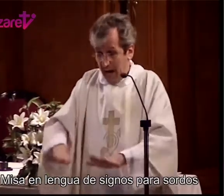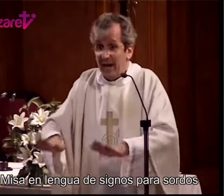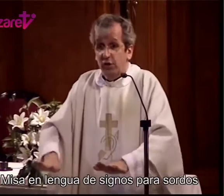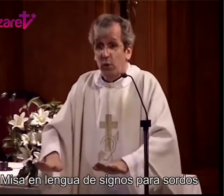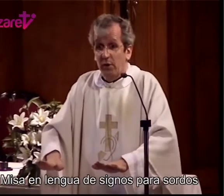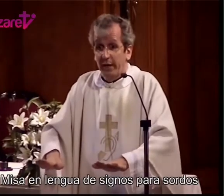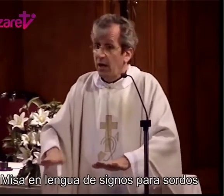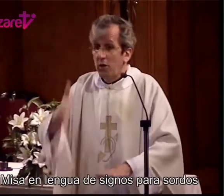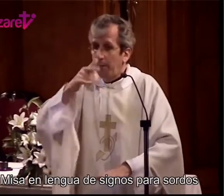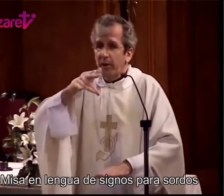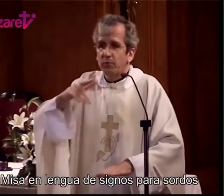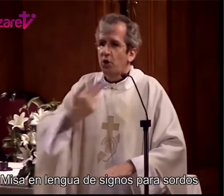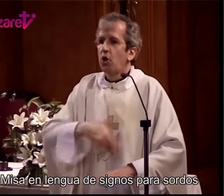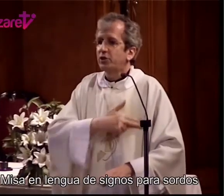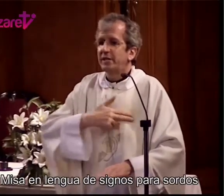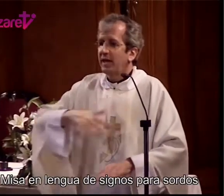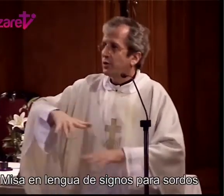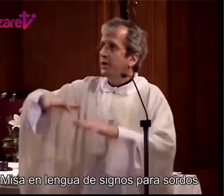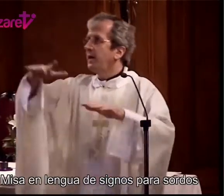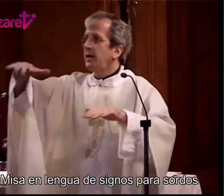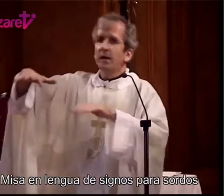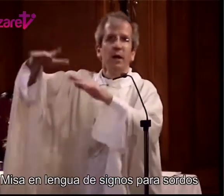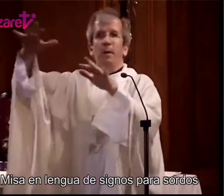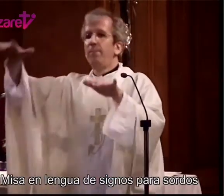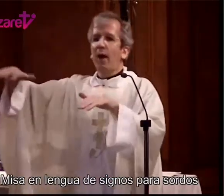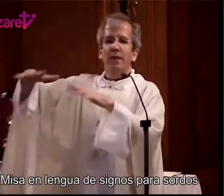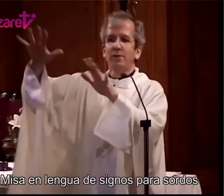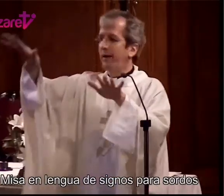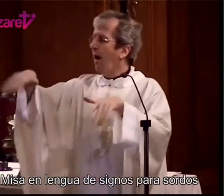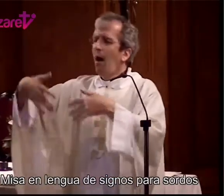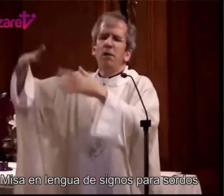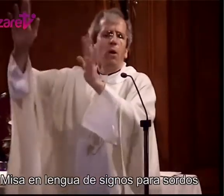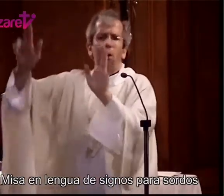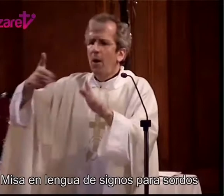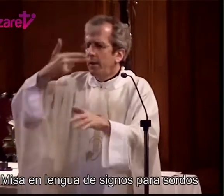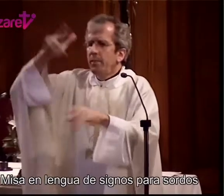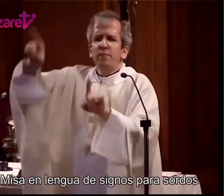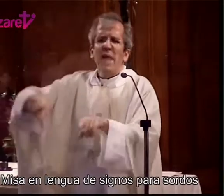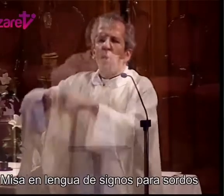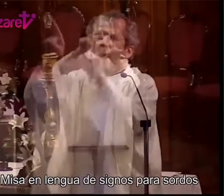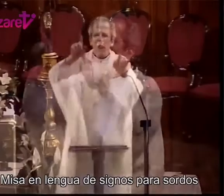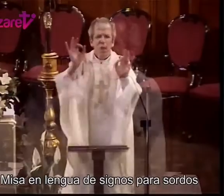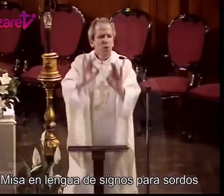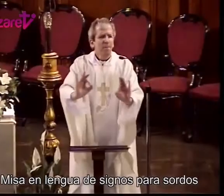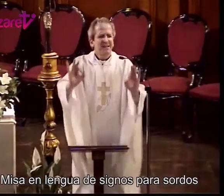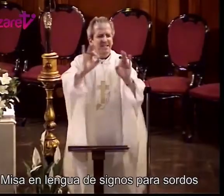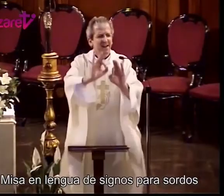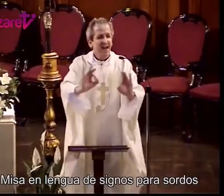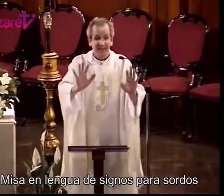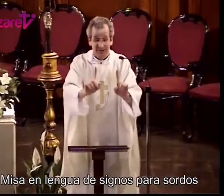el suelo. No podemos los cristianos ir volando. Ah, no, da igual, no pasa nada. No, no,